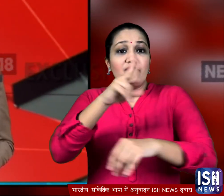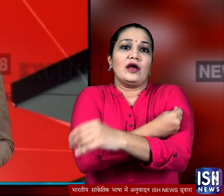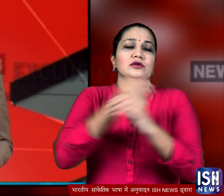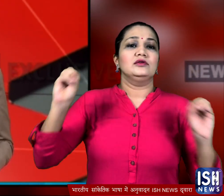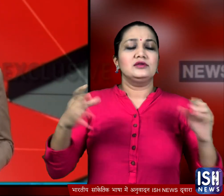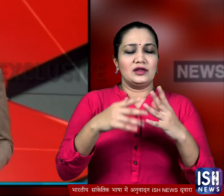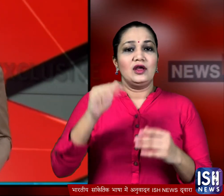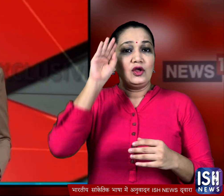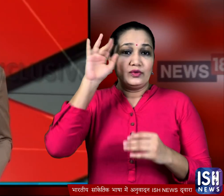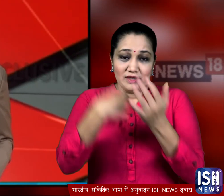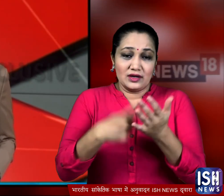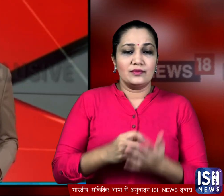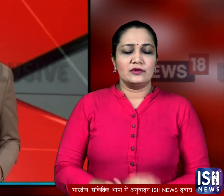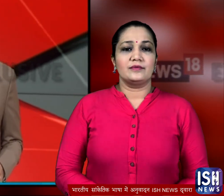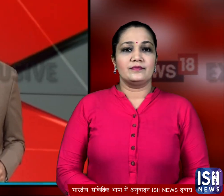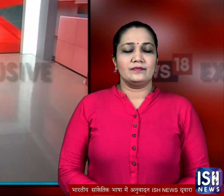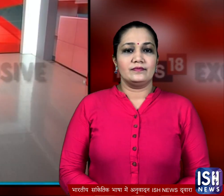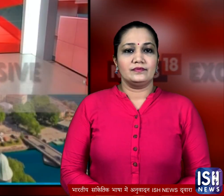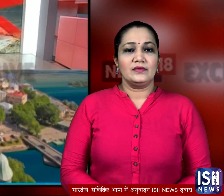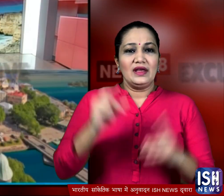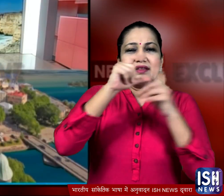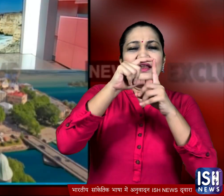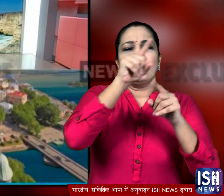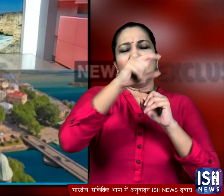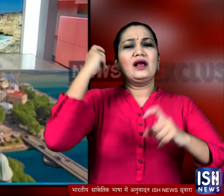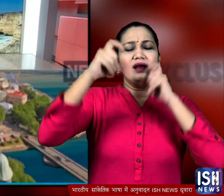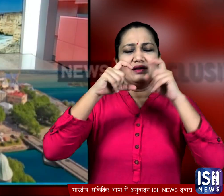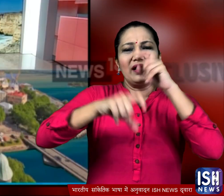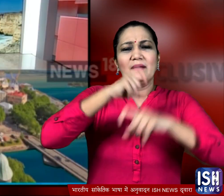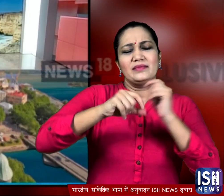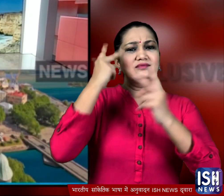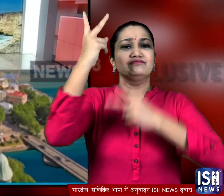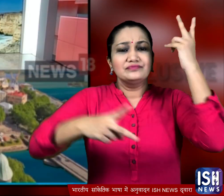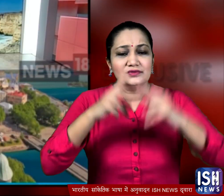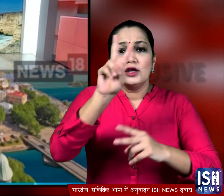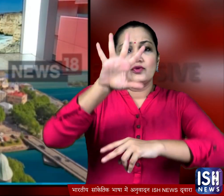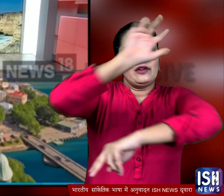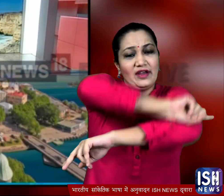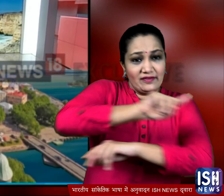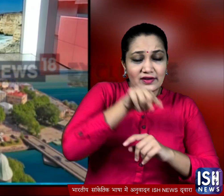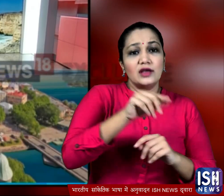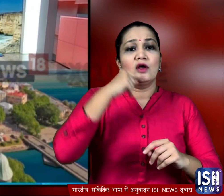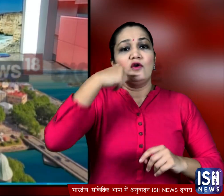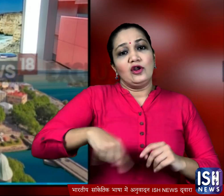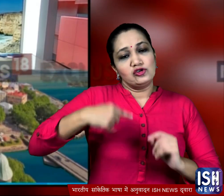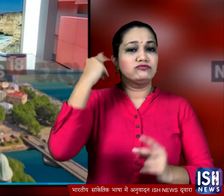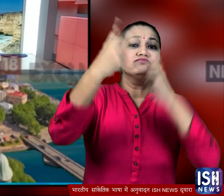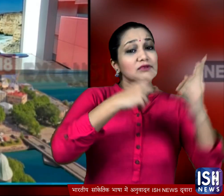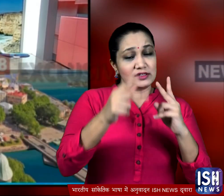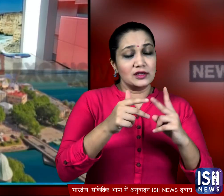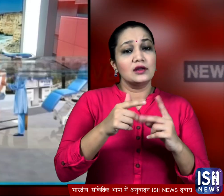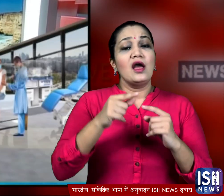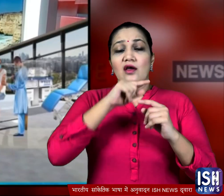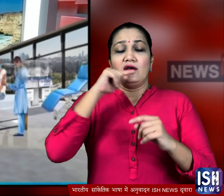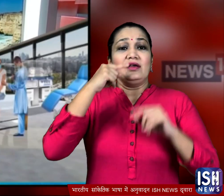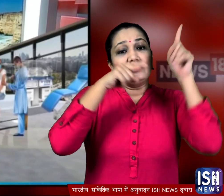शुरू कर दिया है। न्यूज़ 18 के चंदन जजवाड़े की रिपोर्ट है कि दिल्ली की एक कंपनी सैलानियों को 25 दिनों के लिए रूस घूमने का ऑफर दे रही है, जिसके तहत